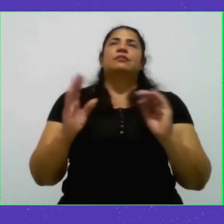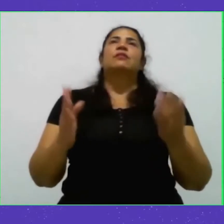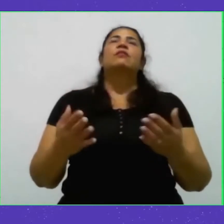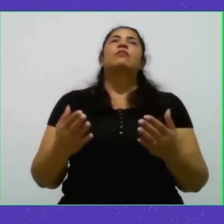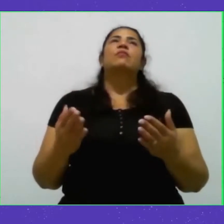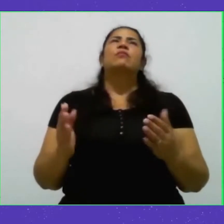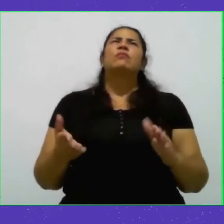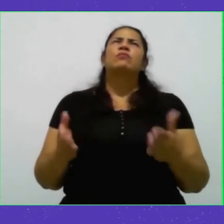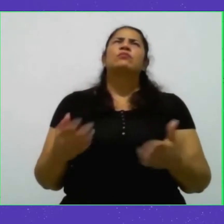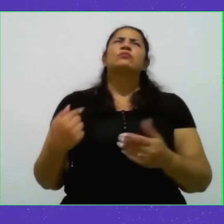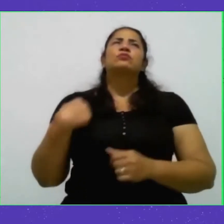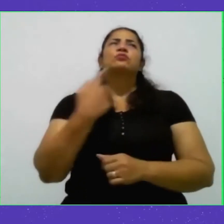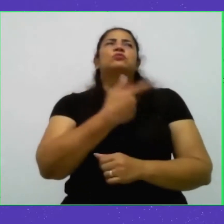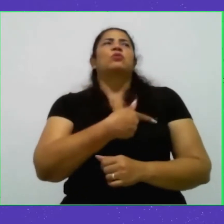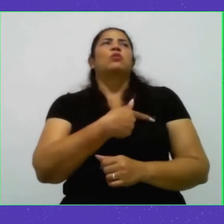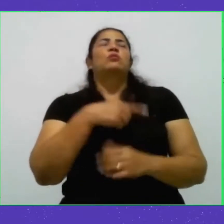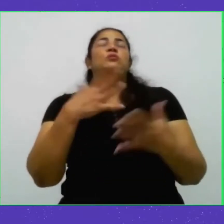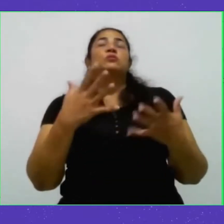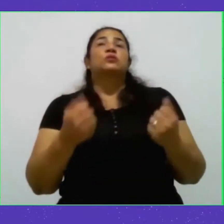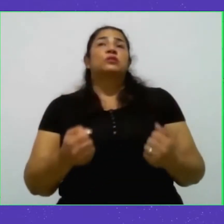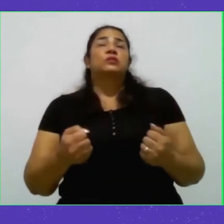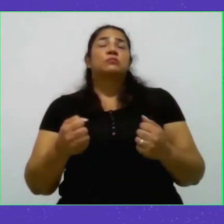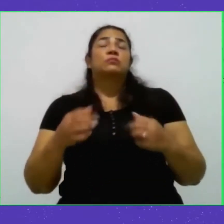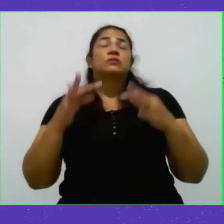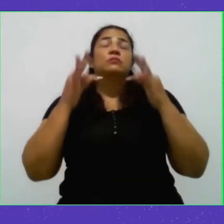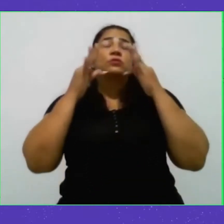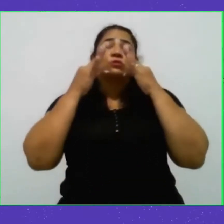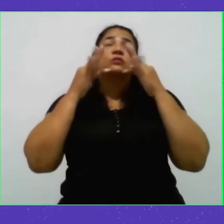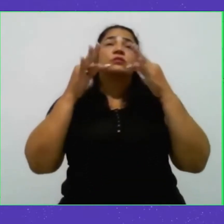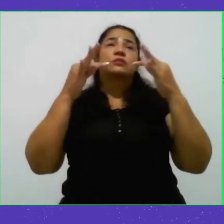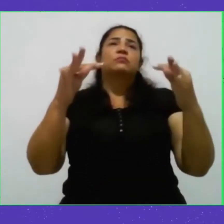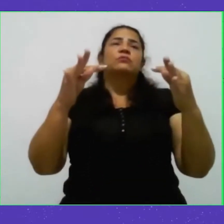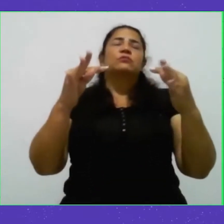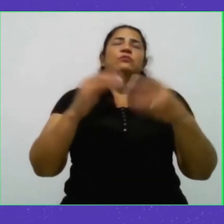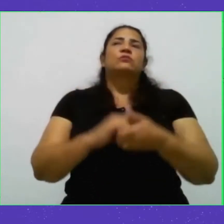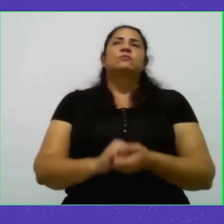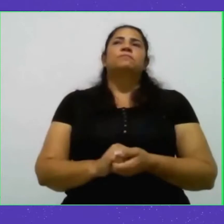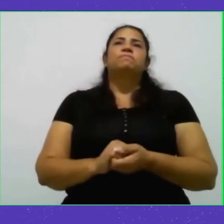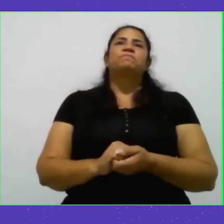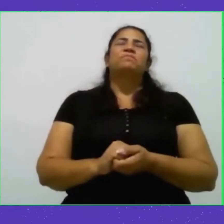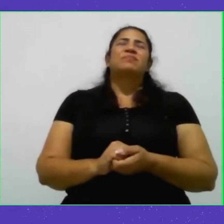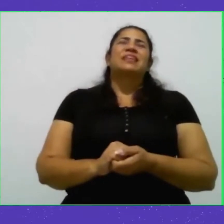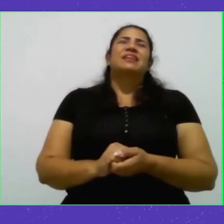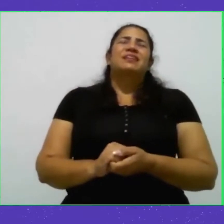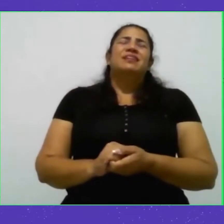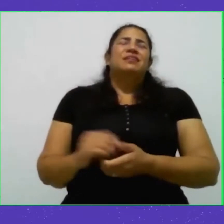Leandra deu um testemunho precioso para nós. Muitas pressões que o jovem sofre.